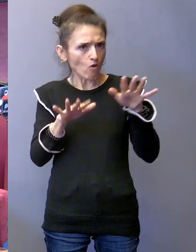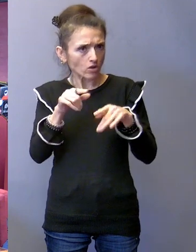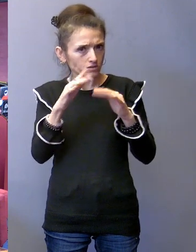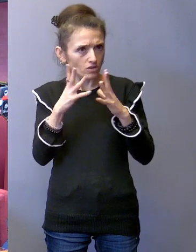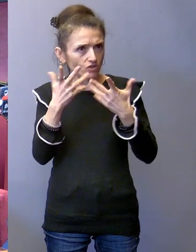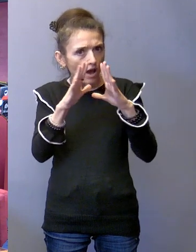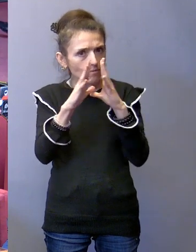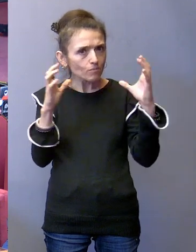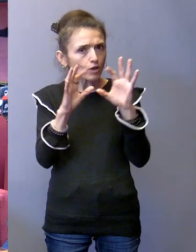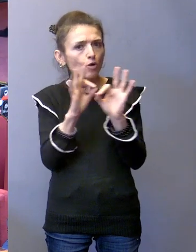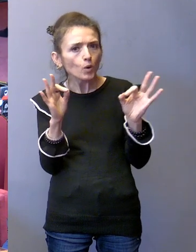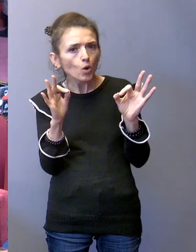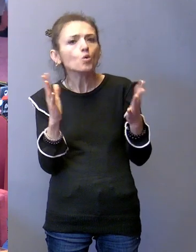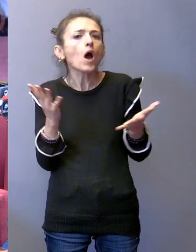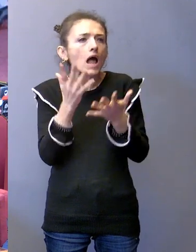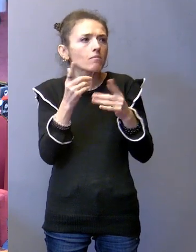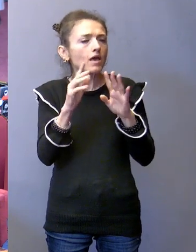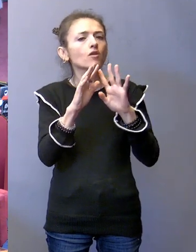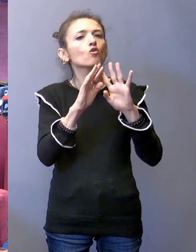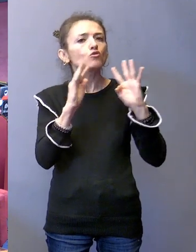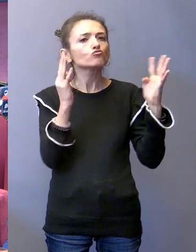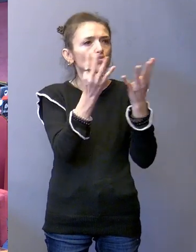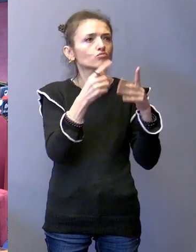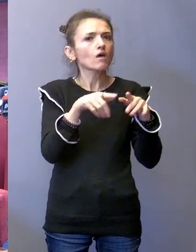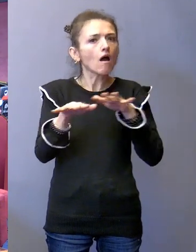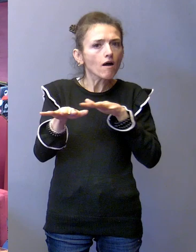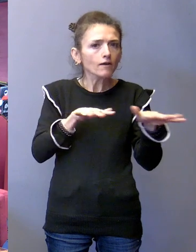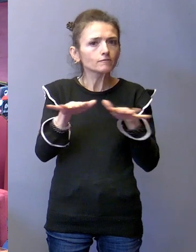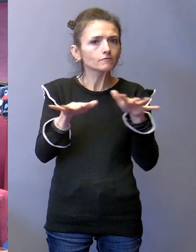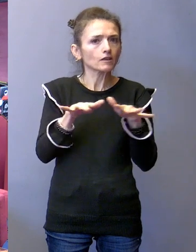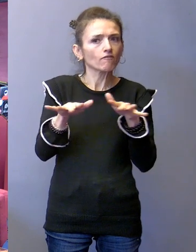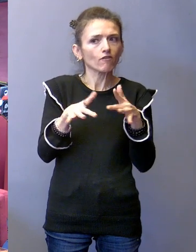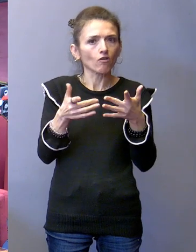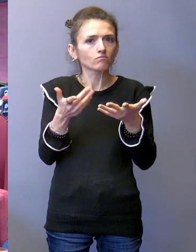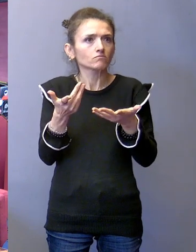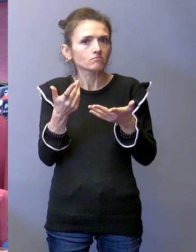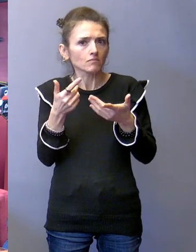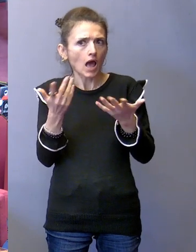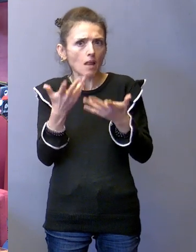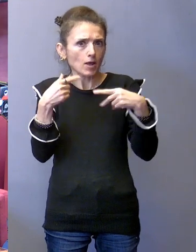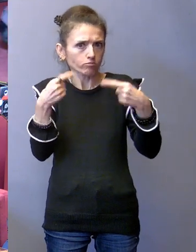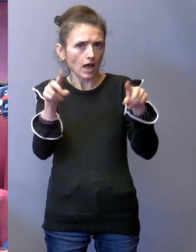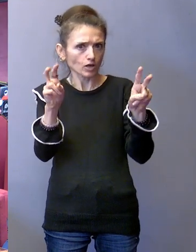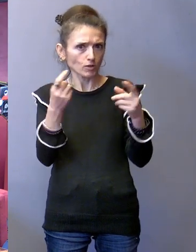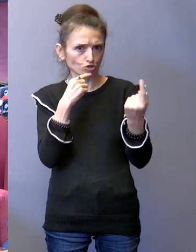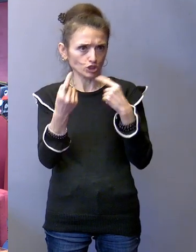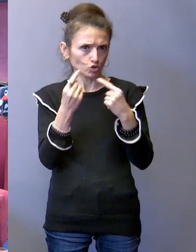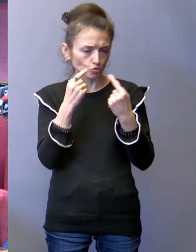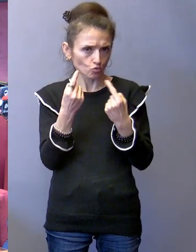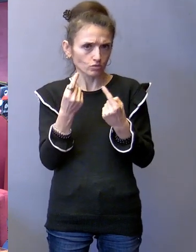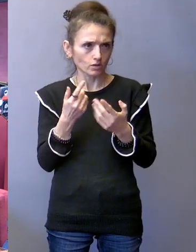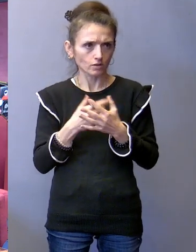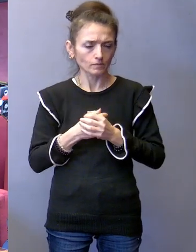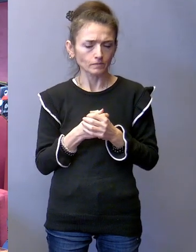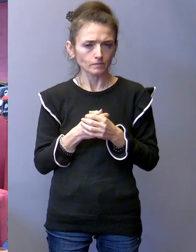chiediamo almeno che l'aggiunta si attivi Per far sì che si sia mai si discuta di questo allora qui io